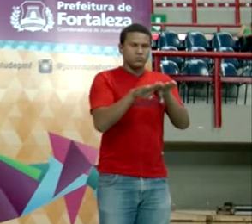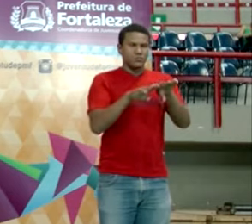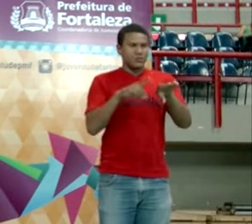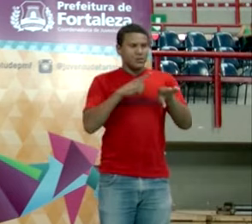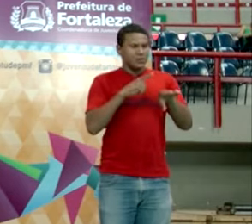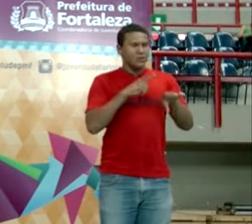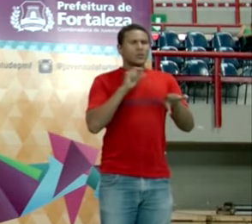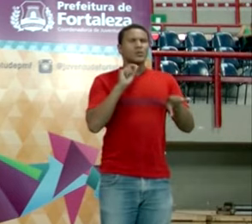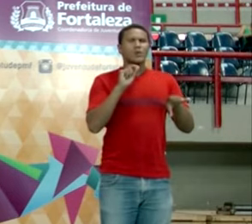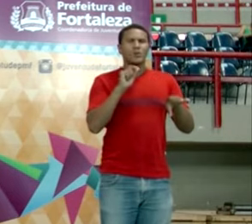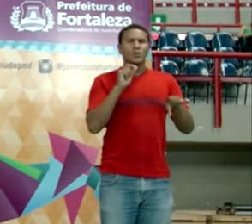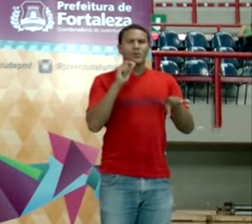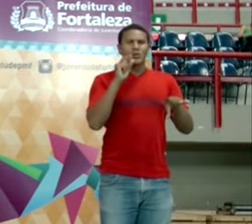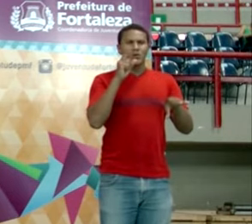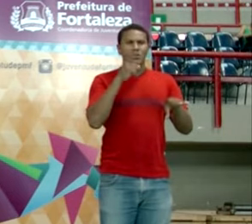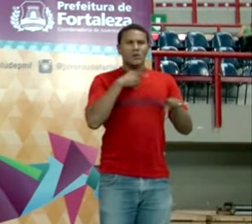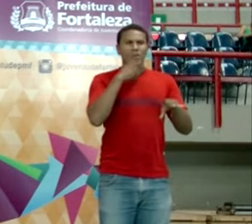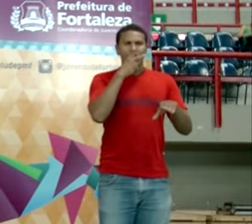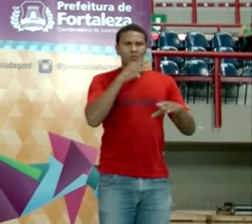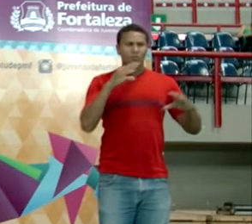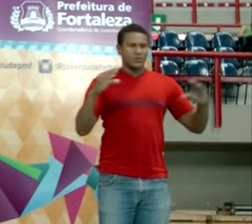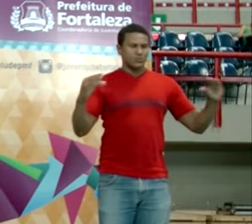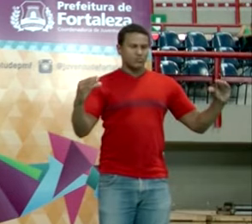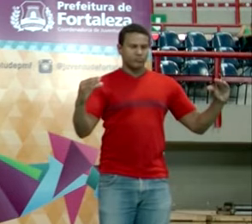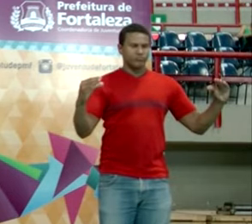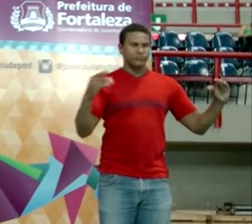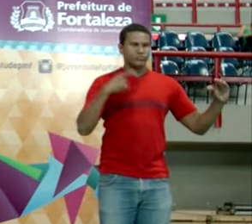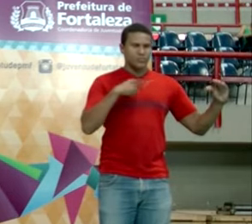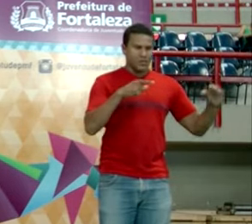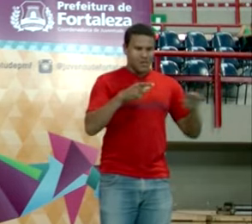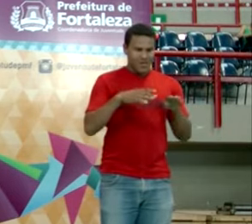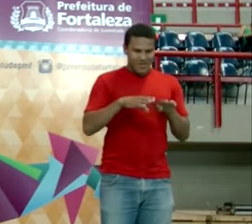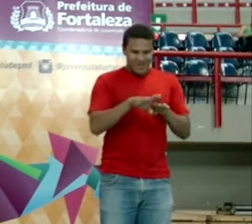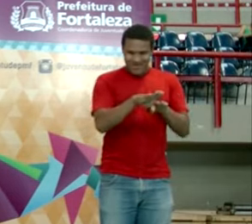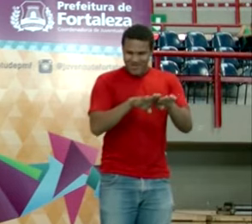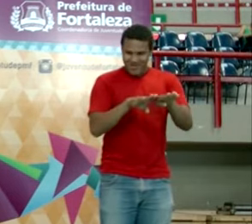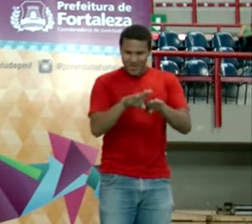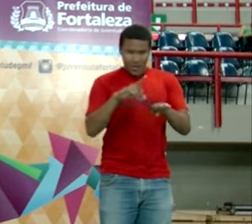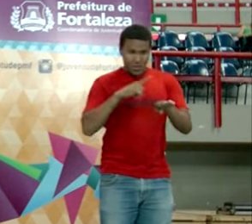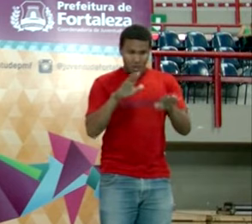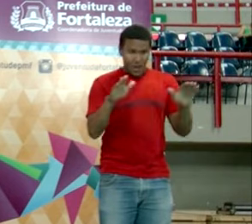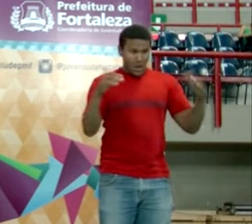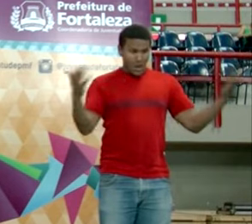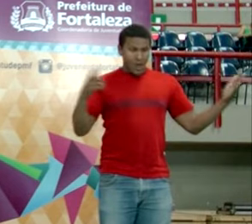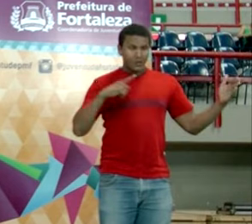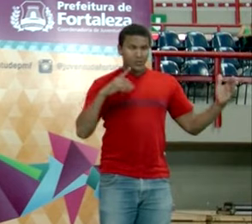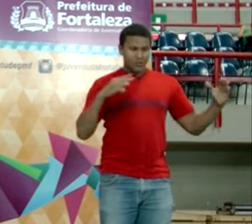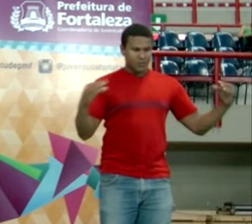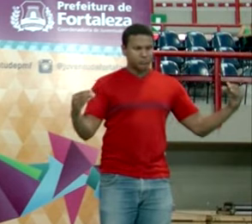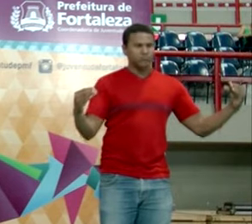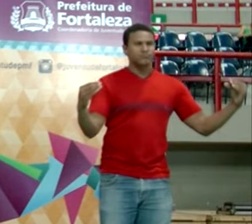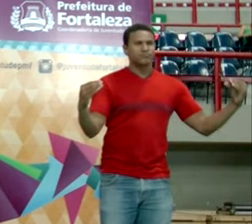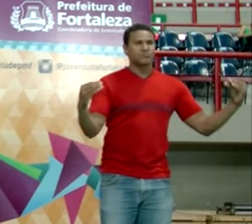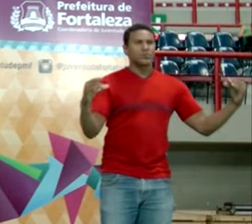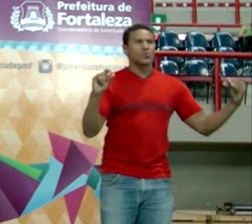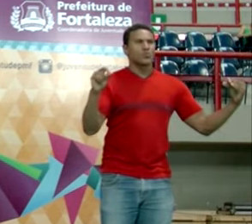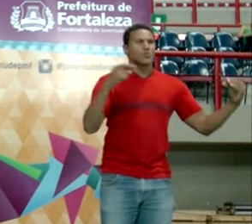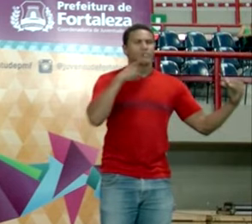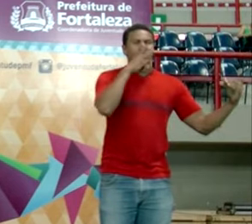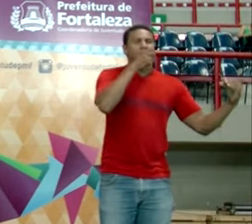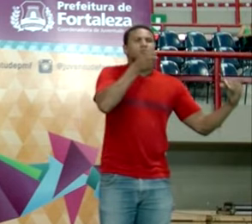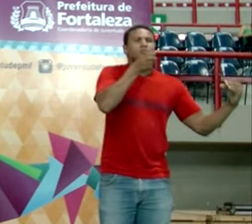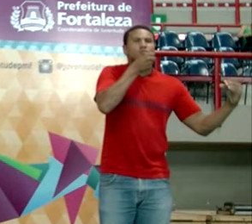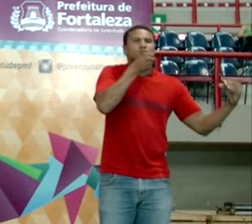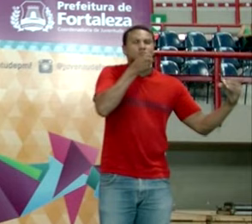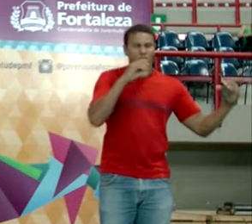pista. E aí você ouve o ronco do motor com uma oscilação de frequência. Quando